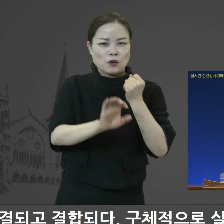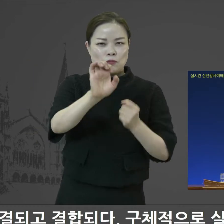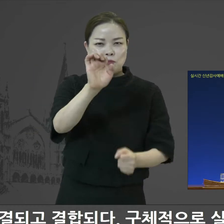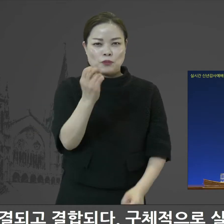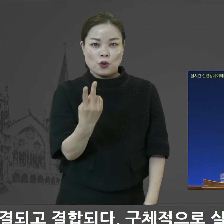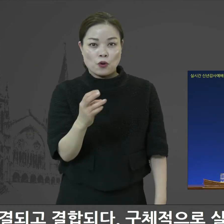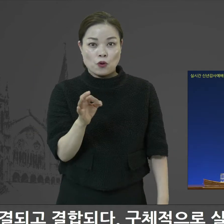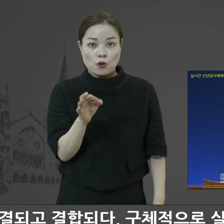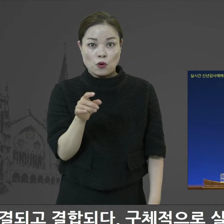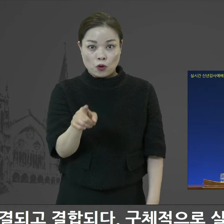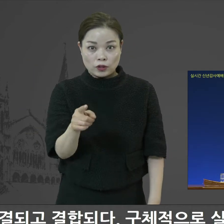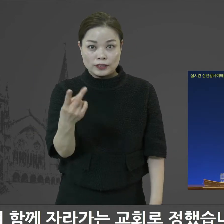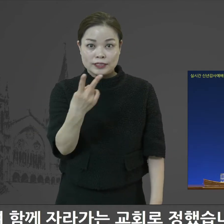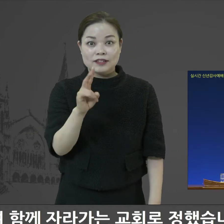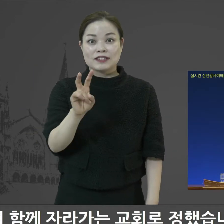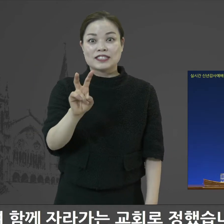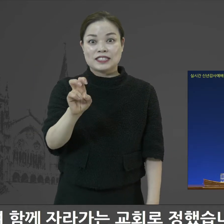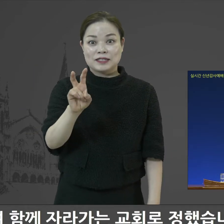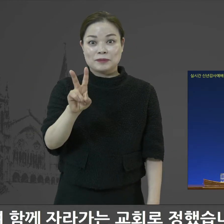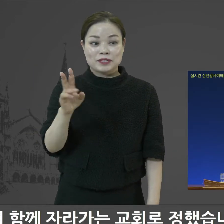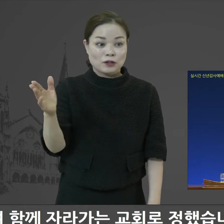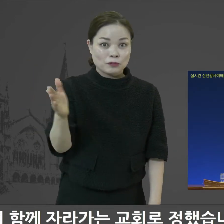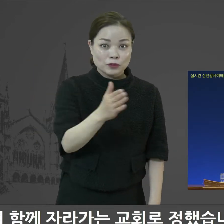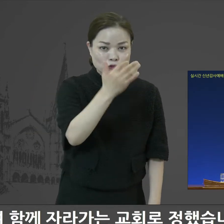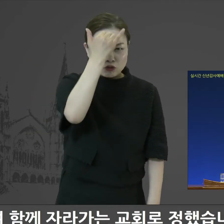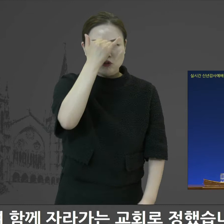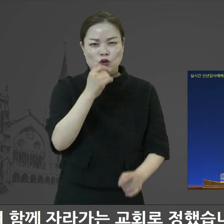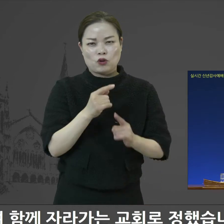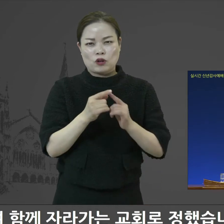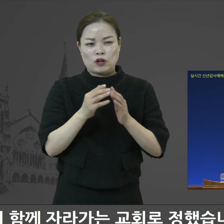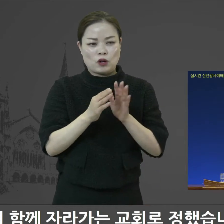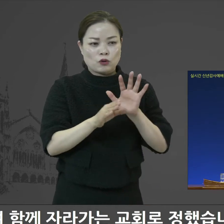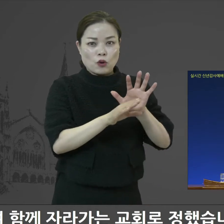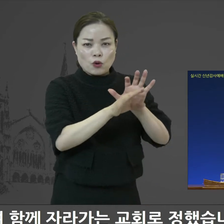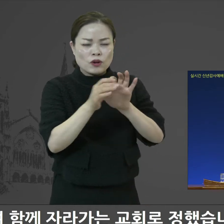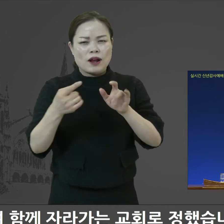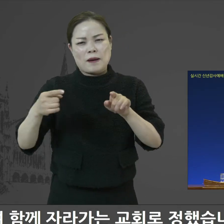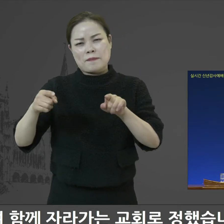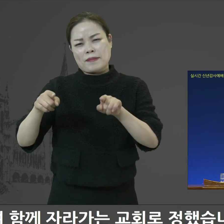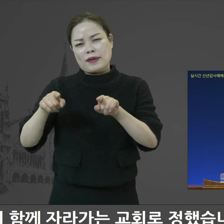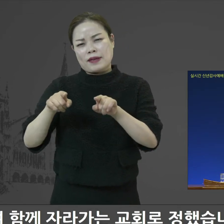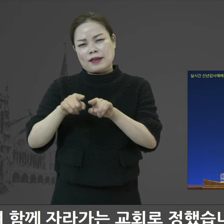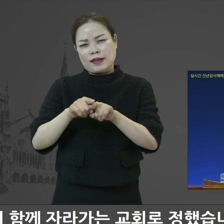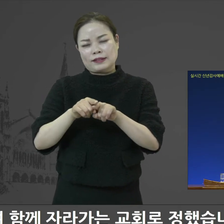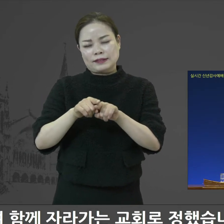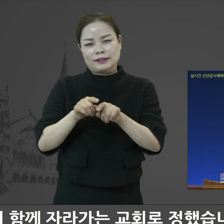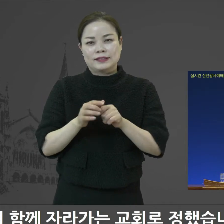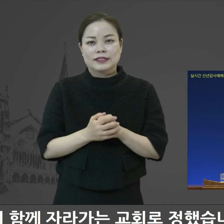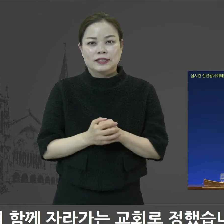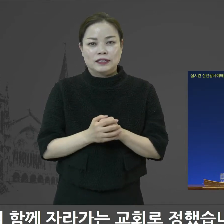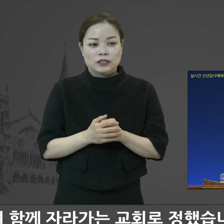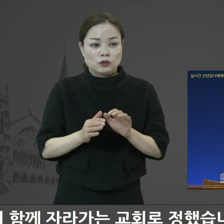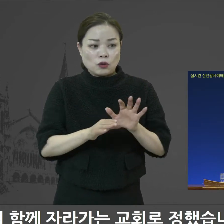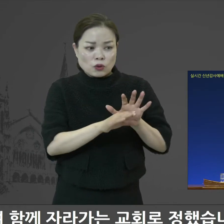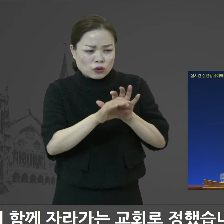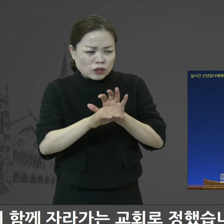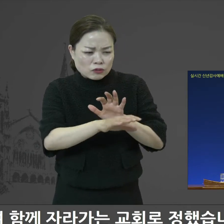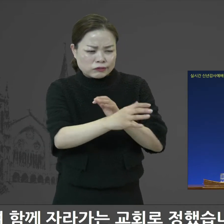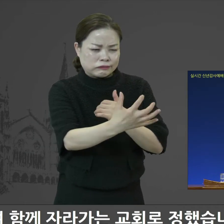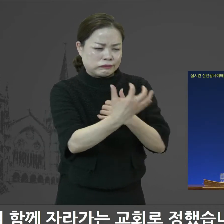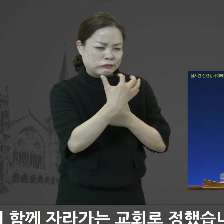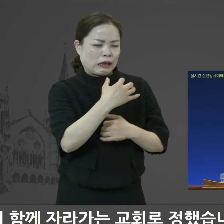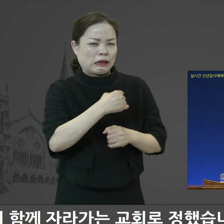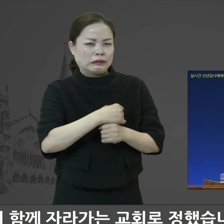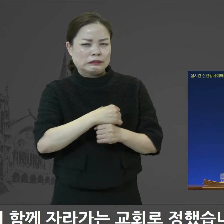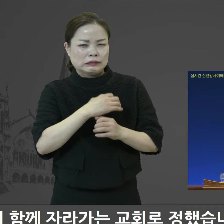표대로 2022년도부터 충영교회가 코로나와 함께하는 시대, 그동안 코로나가 우리를 공격했고